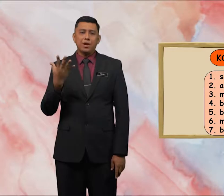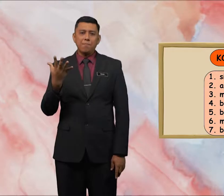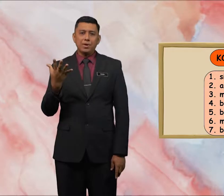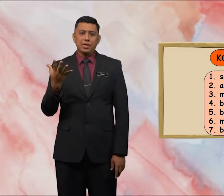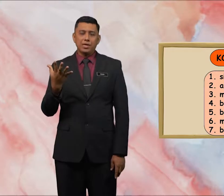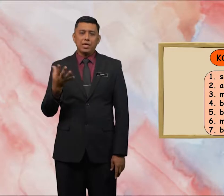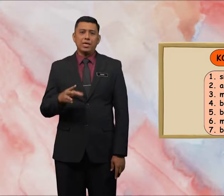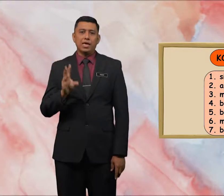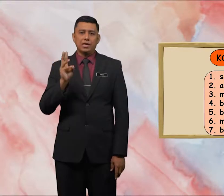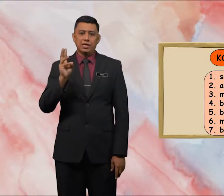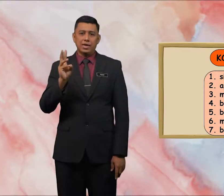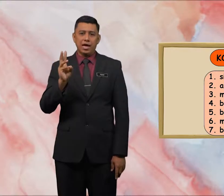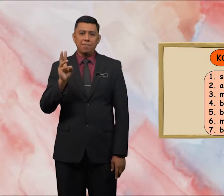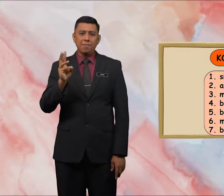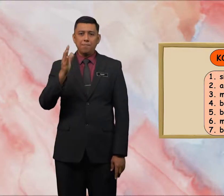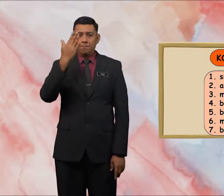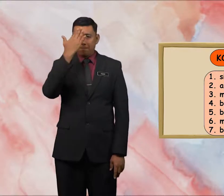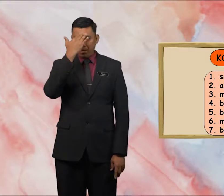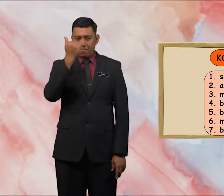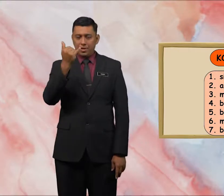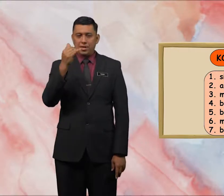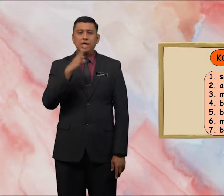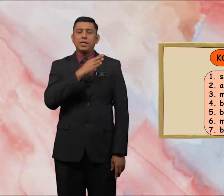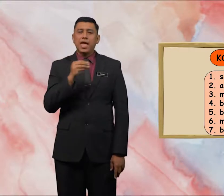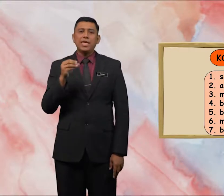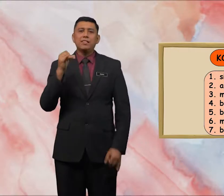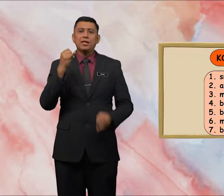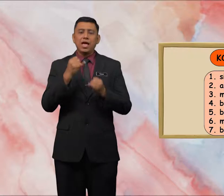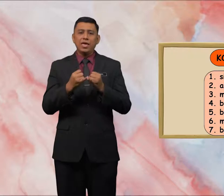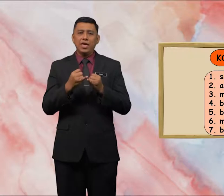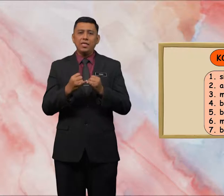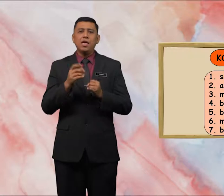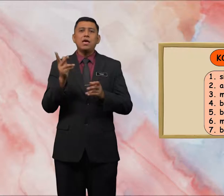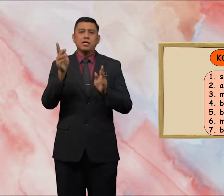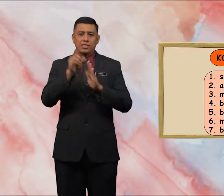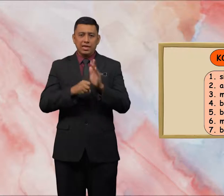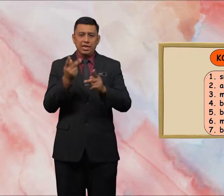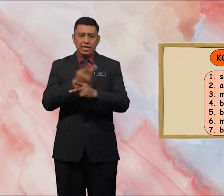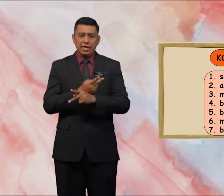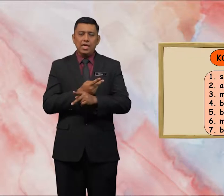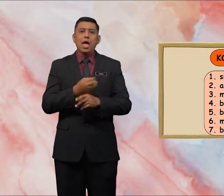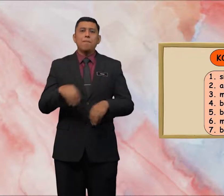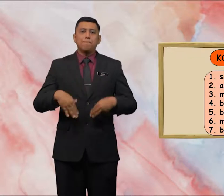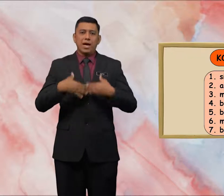berapa? Yang keenam, mengapa? Dan yang terakhir sekali,